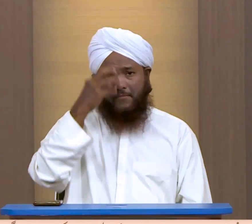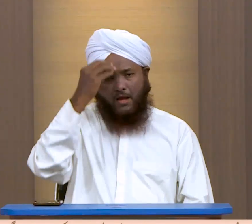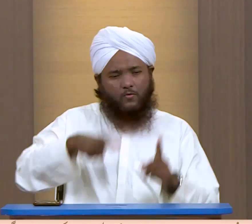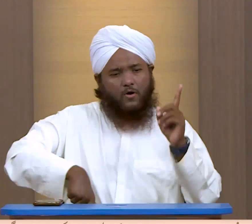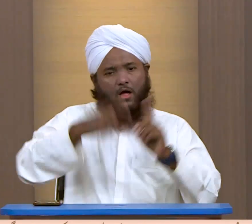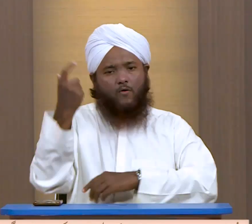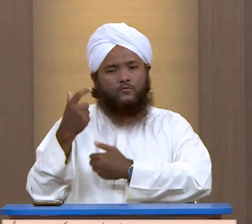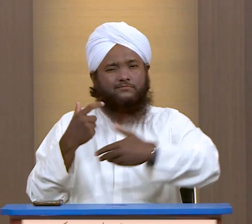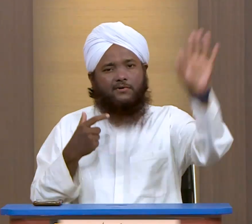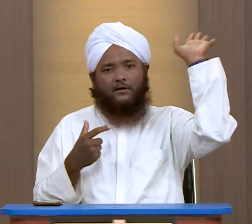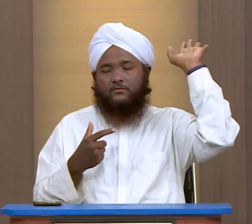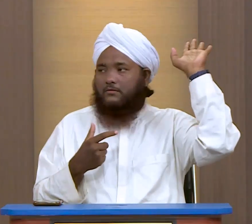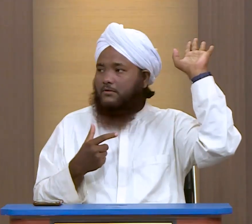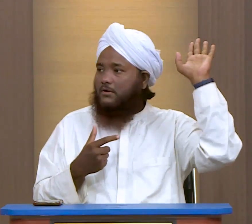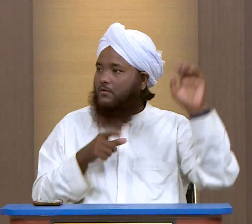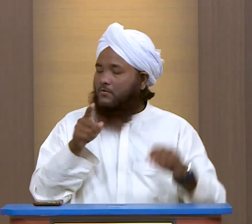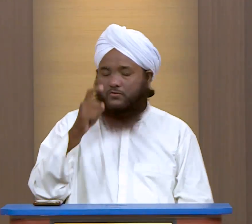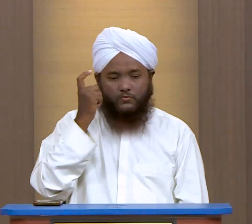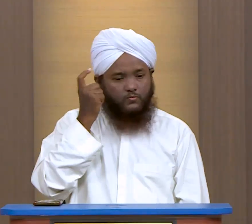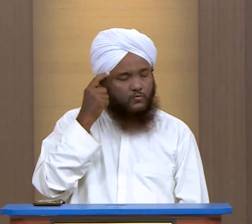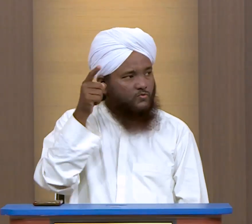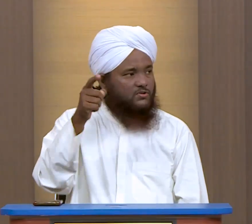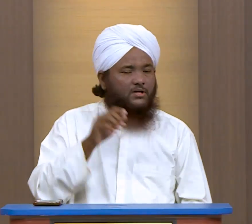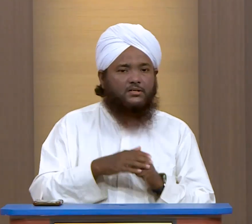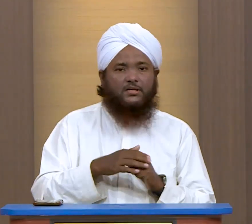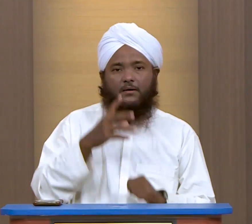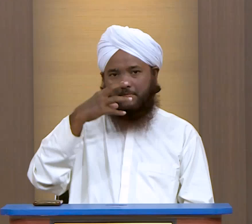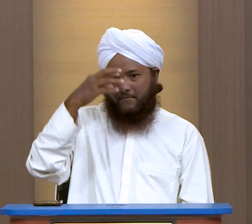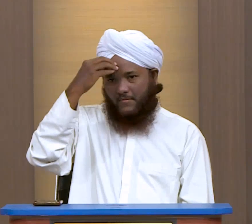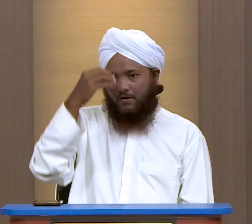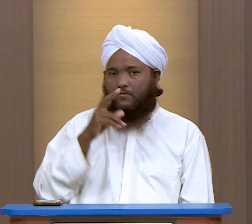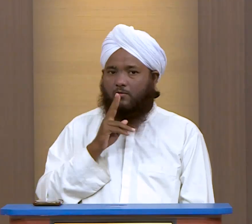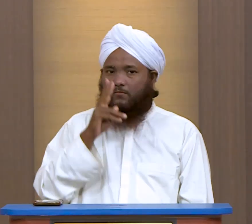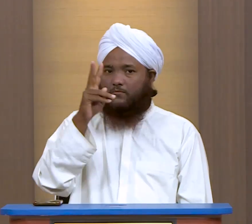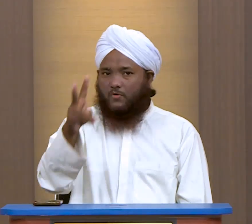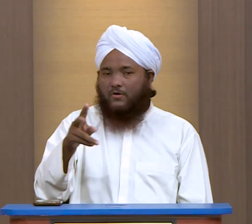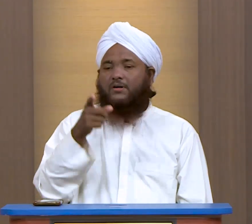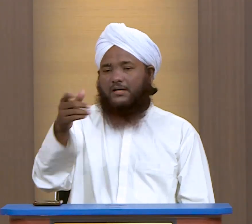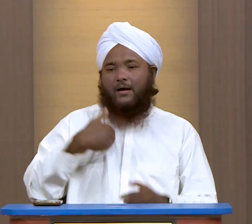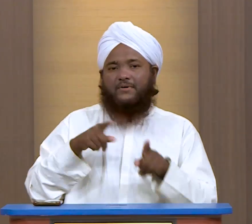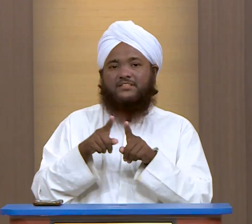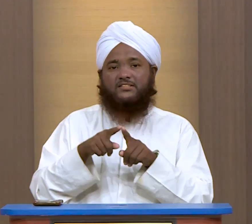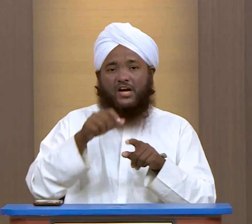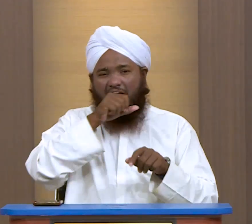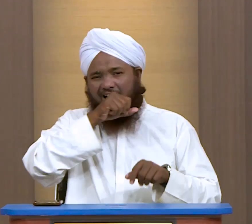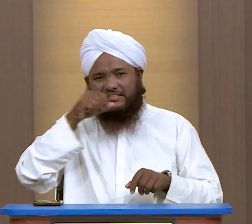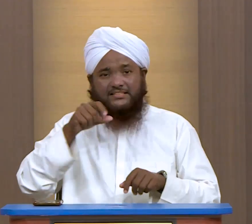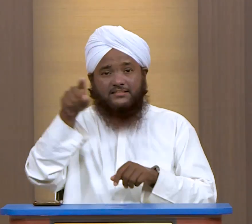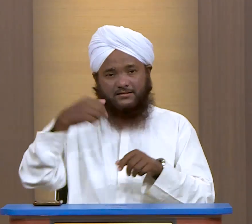سے ہٹا دیا جائے۔ چنانچہ ایک بار وہ کسی ہیلے سے ماں کو اپنے گنے کے کھیت میں لے گیا۔ گنے کاٹتے